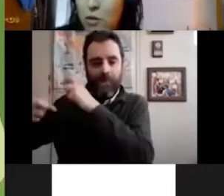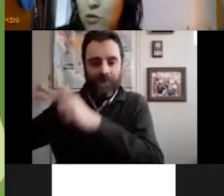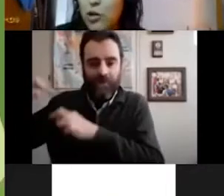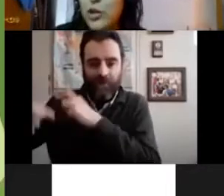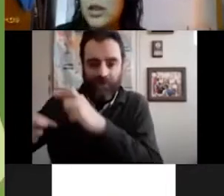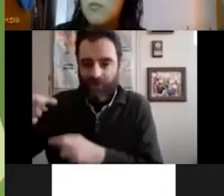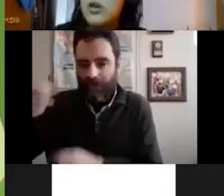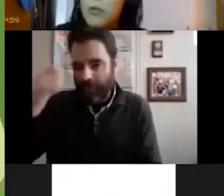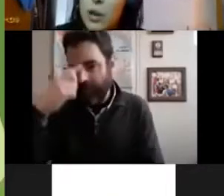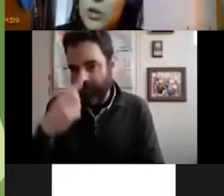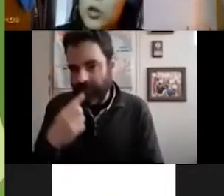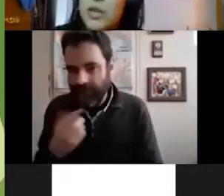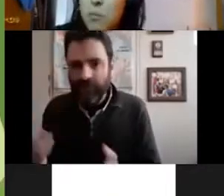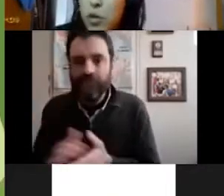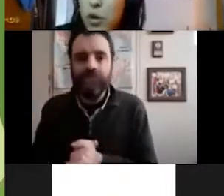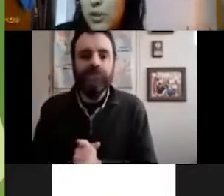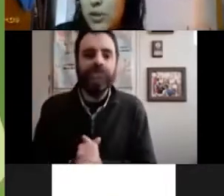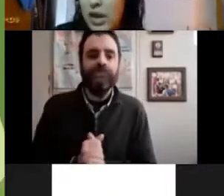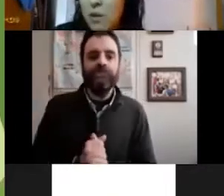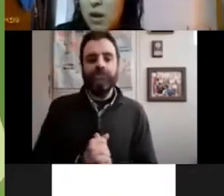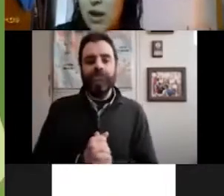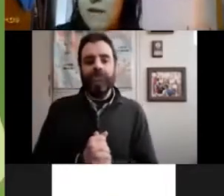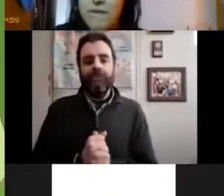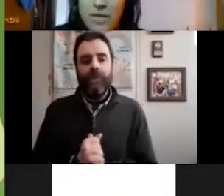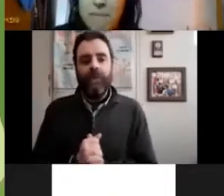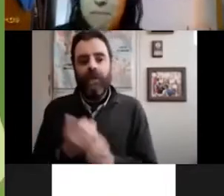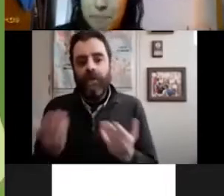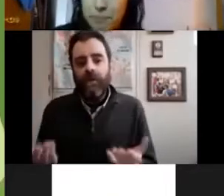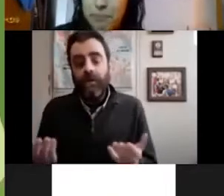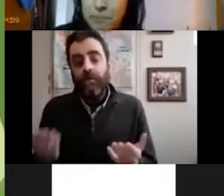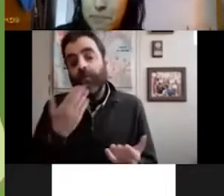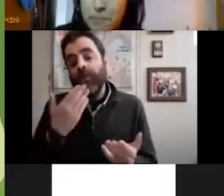apagada, pero nosotros tenemos que cuidar nuestro patrimonio, nuestra lengua, ¿bien?